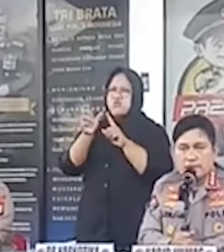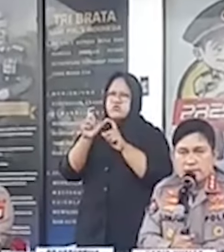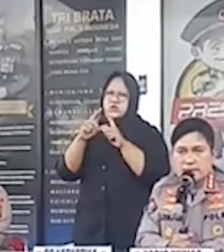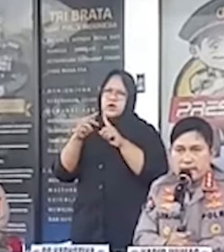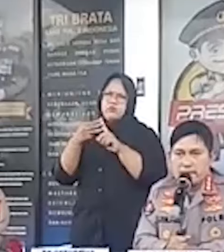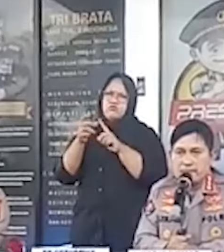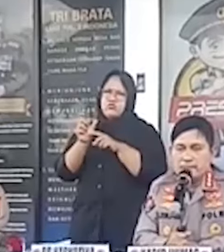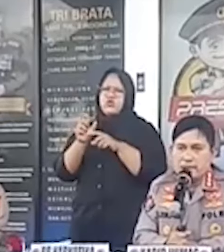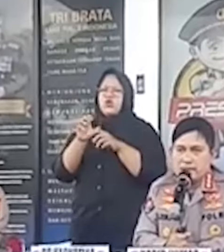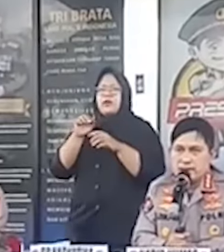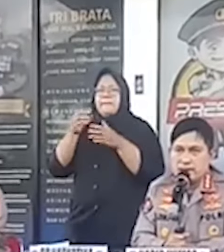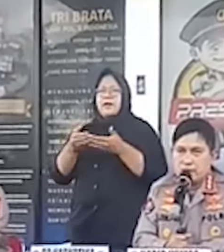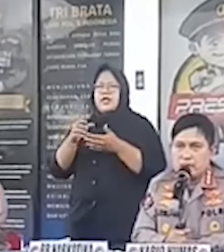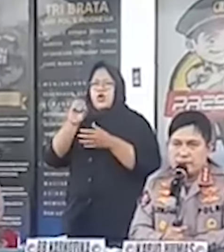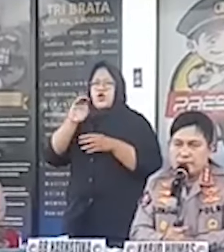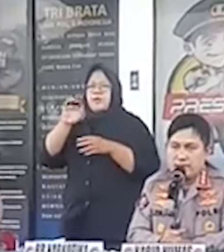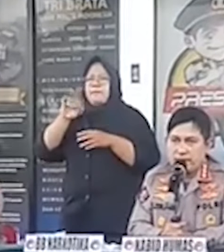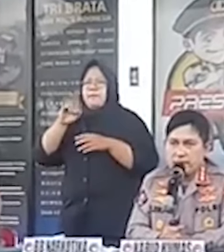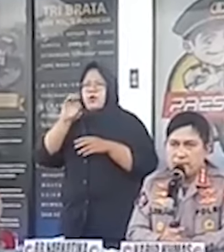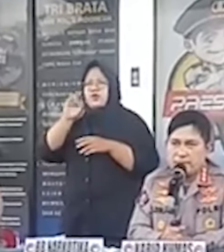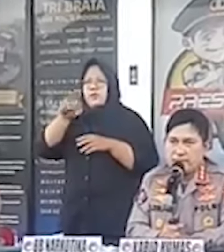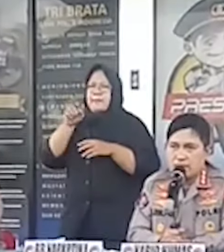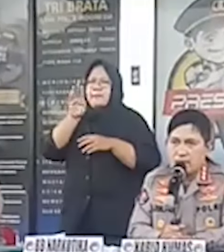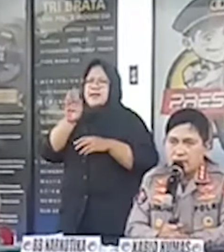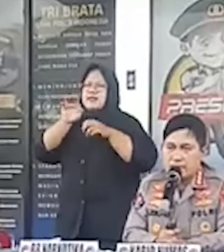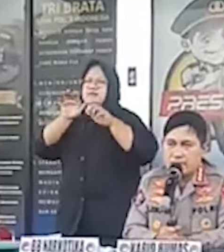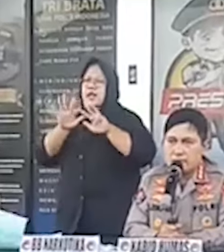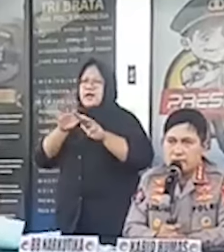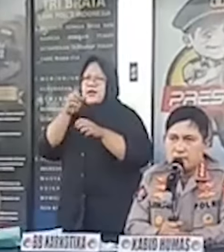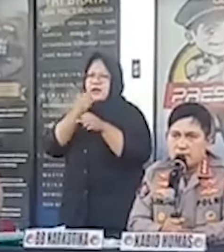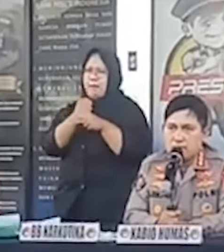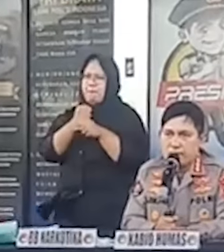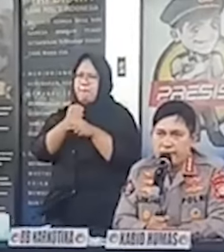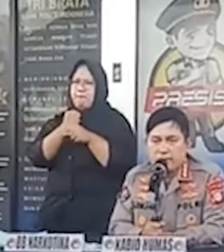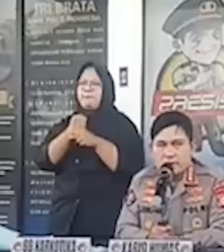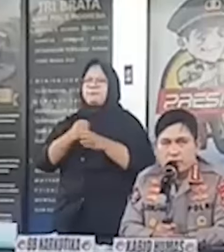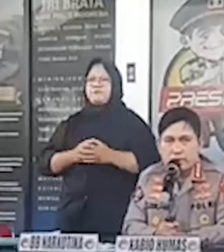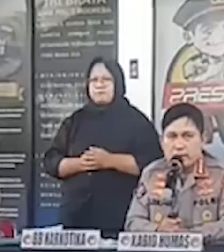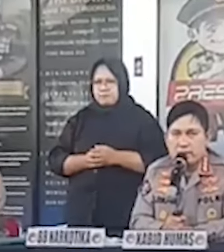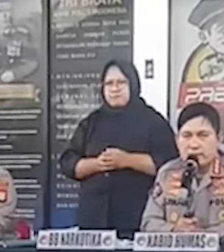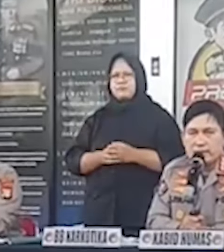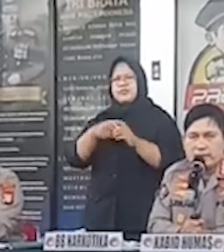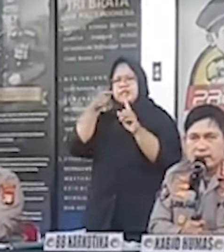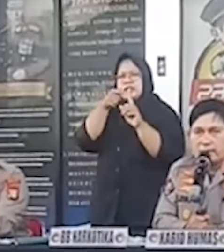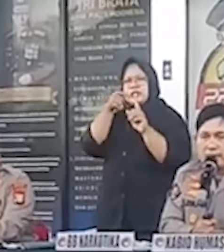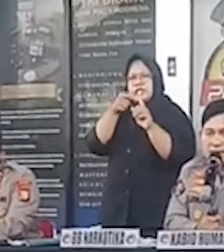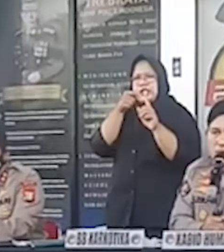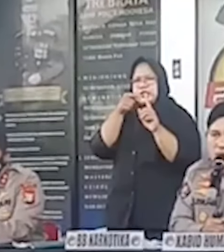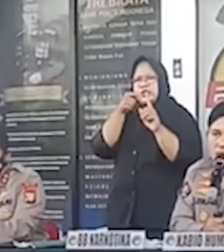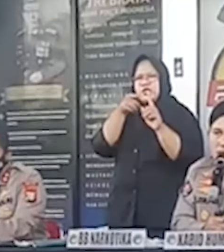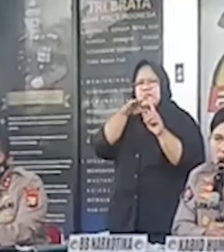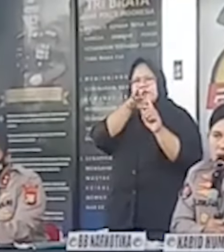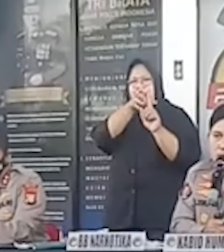Ditambah lagi kondisi pandemi saat ini membuat ekonomi tanah air jungkir balik. Bahkan dalam urusan keluarganya ia juga bercerai dengan sang